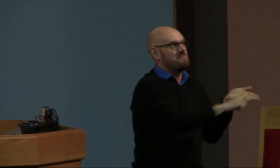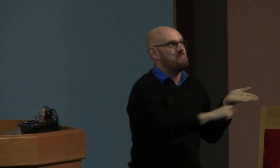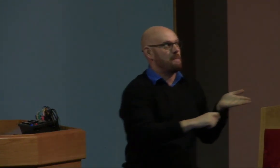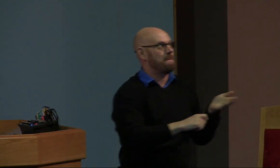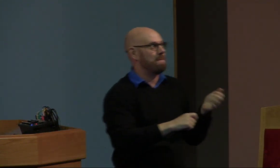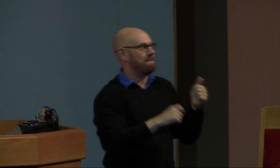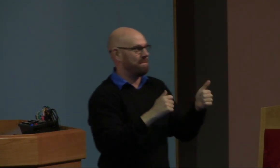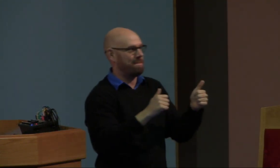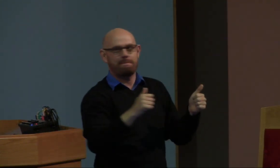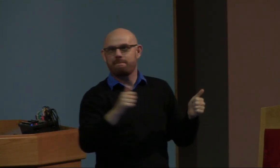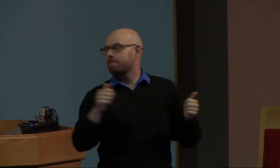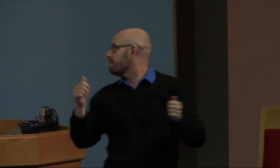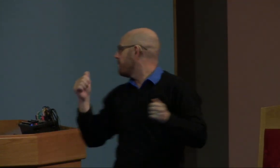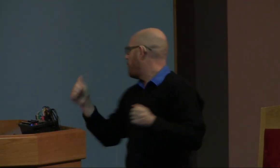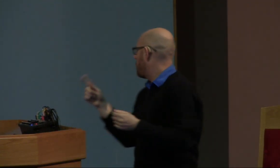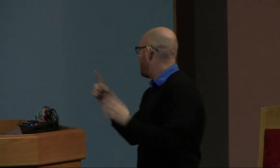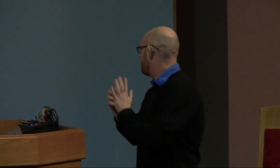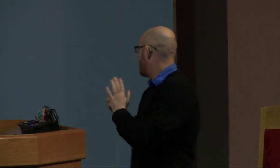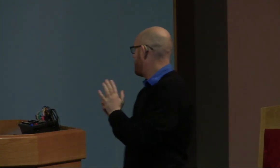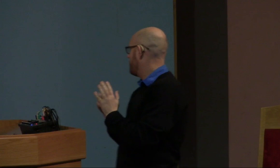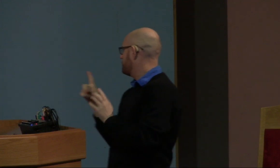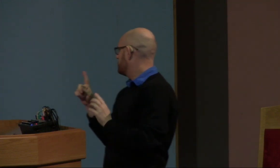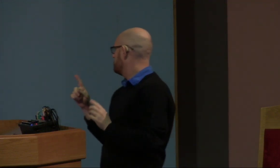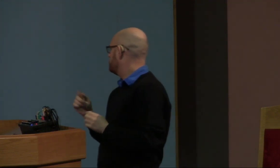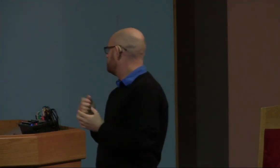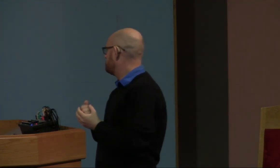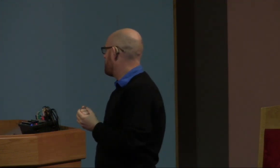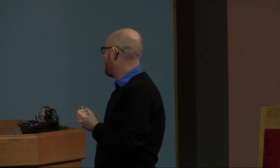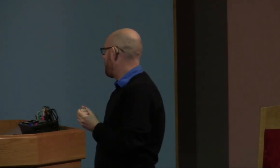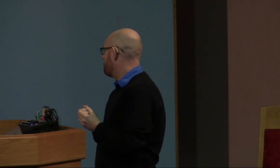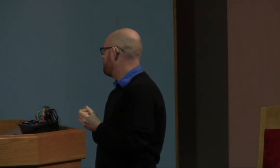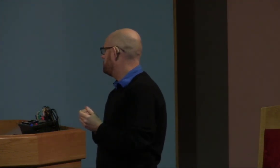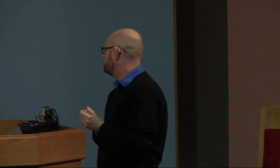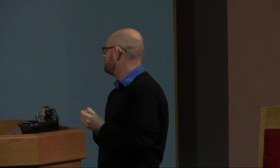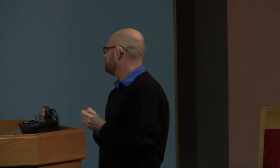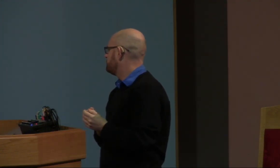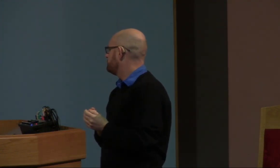wanneer ons skryf, as sit ons die werkwoord, die werkwoord kom voor.